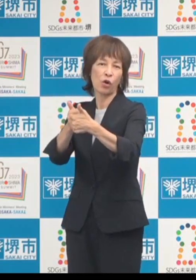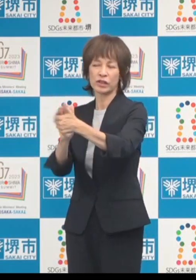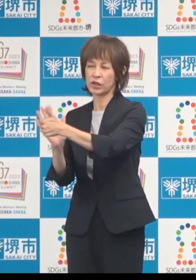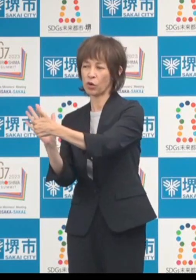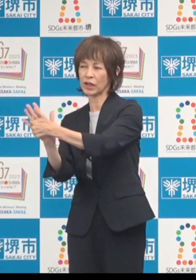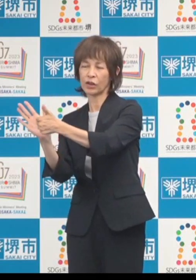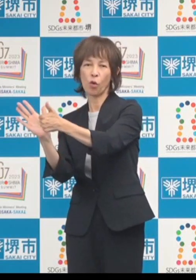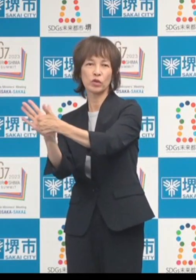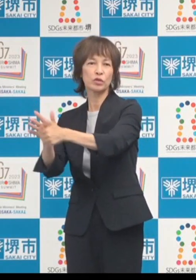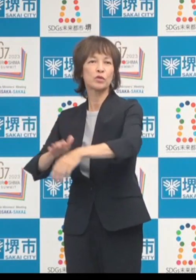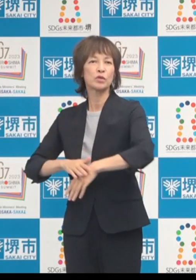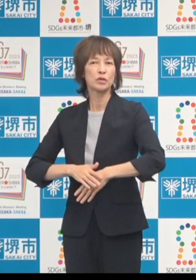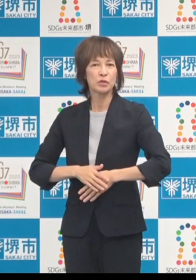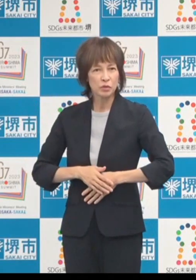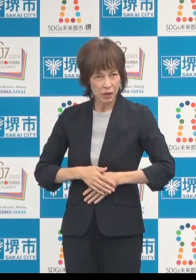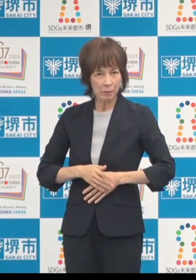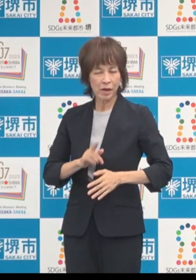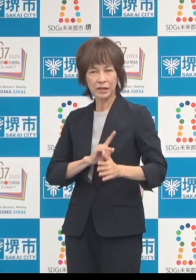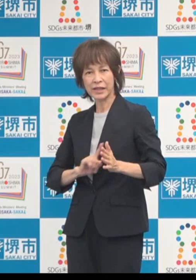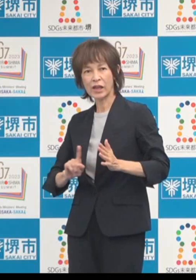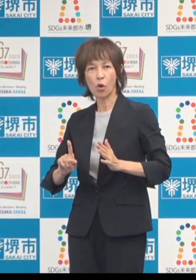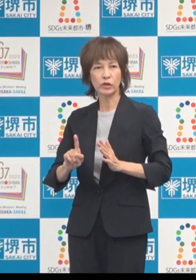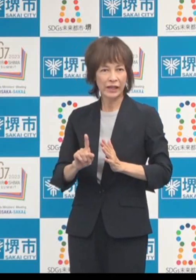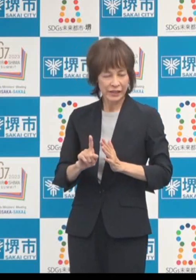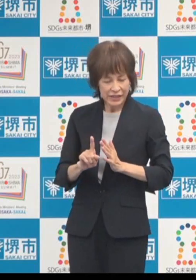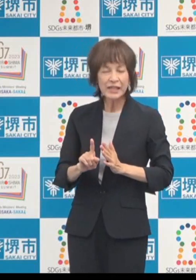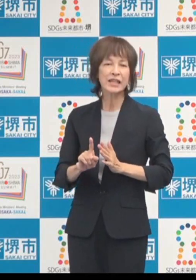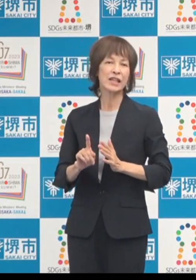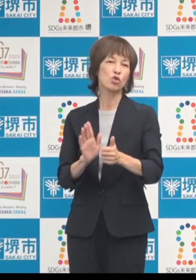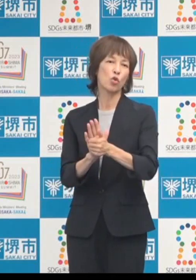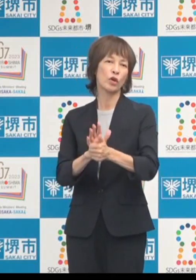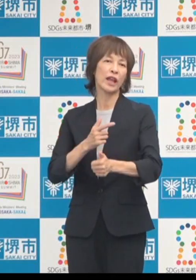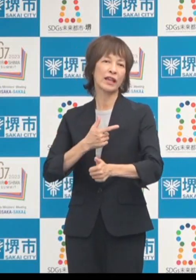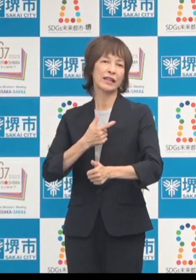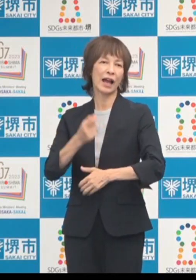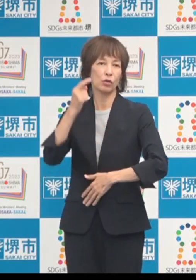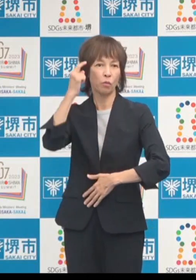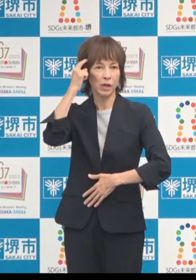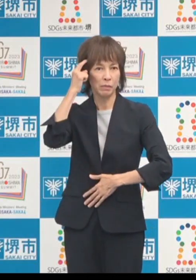私自身前に出て動いていきたいと考えています。